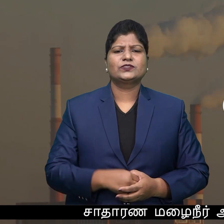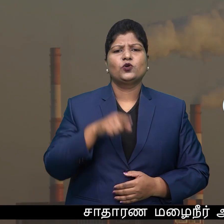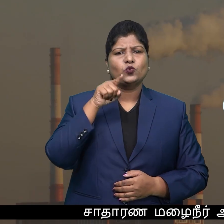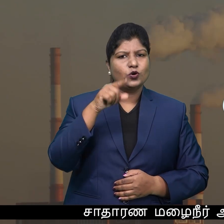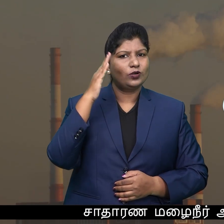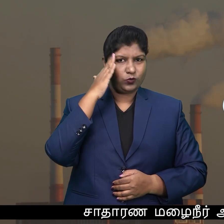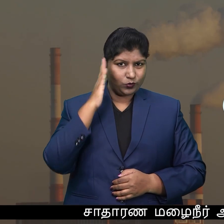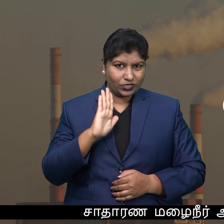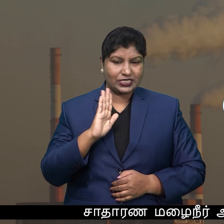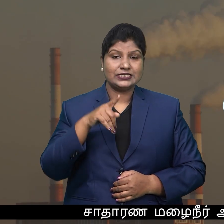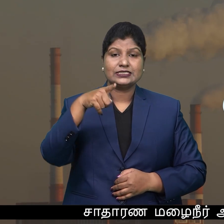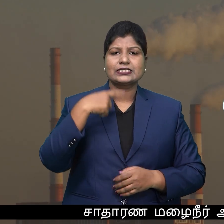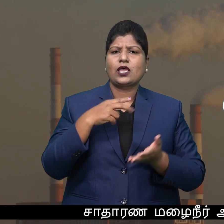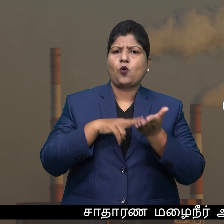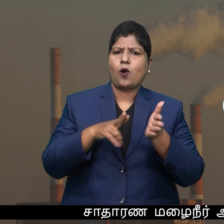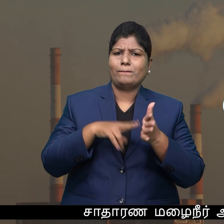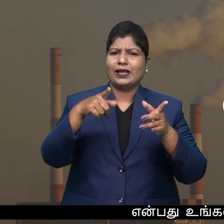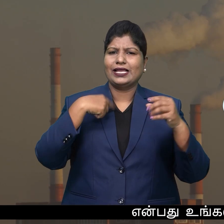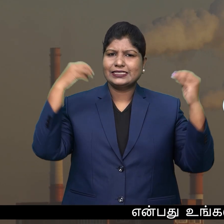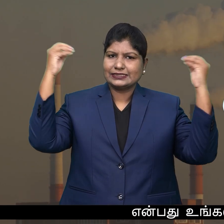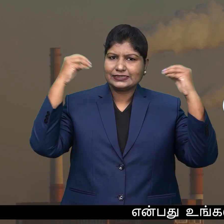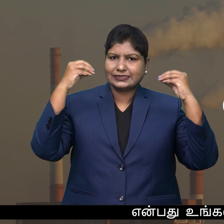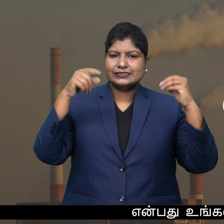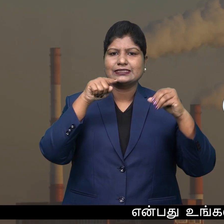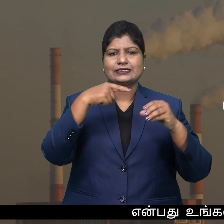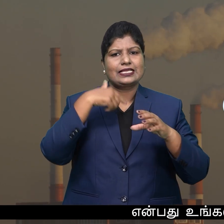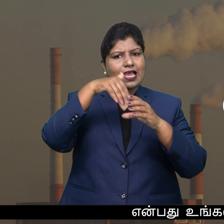சாதாரண மழைநீர் அமிலத்தன்மை கொண்டது என்பது உங்களுக்கு தெரியுமா?